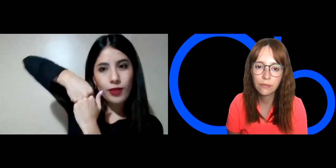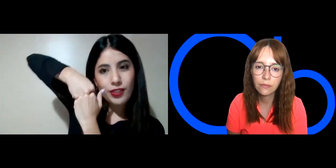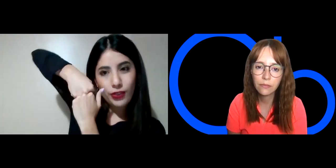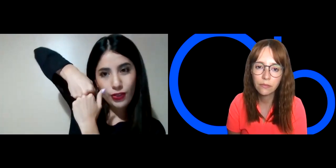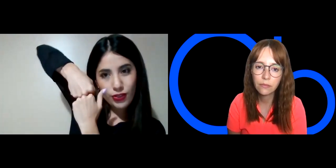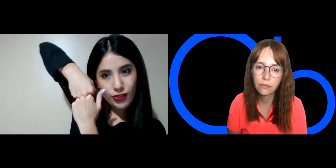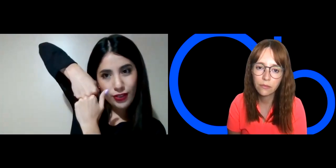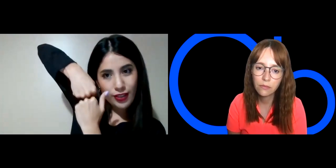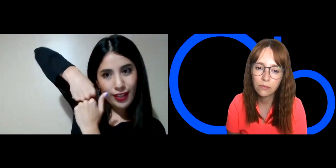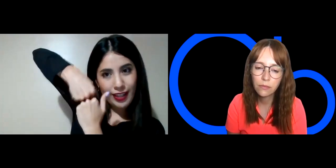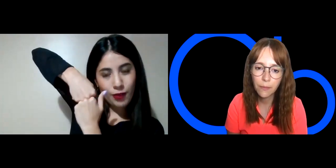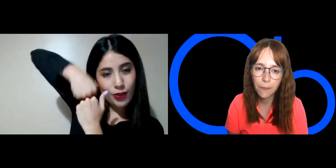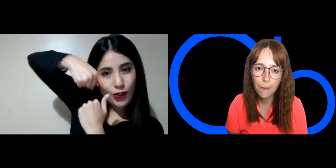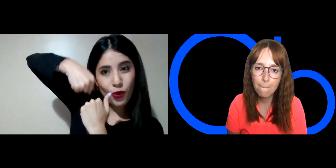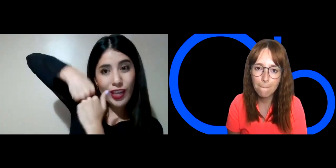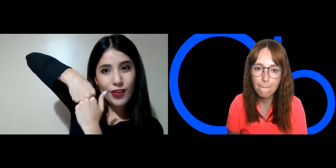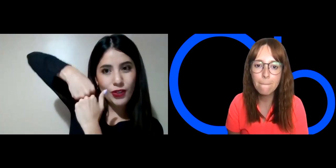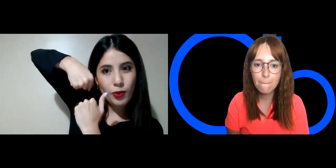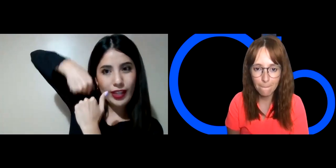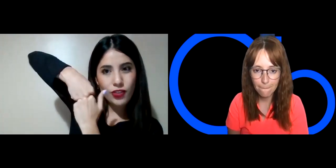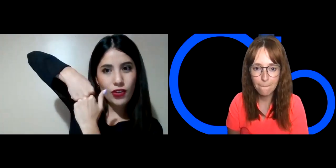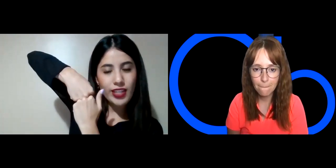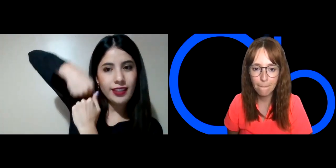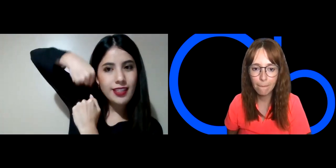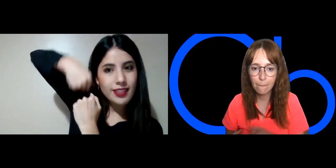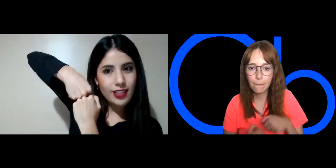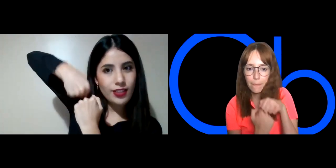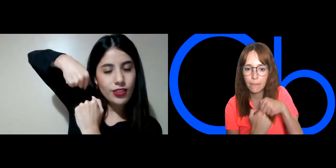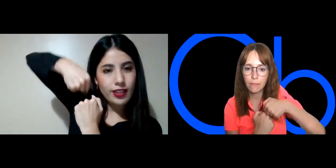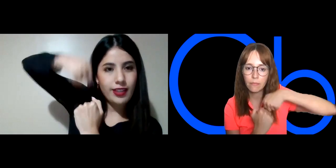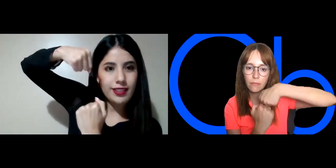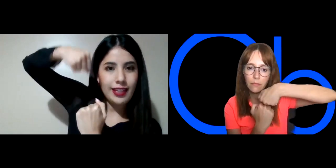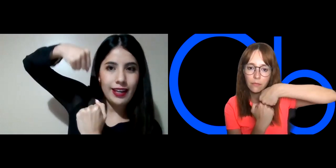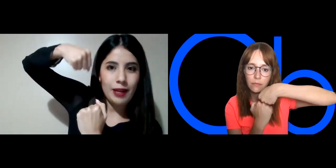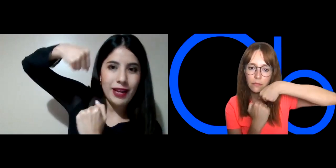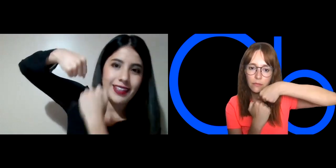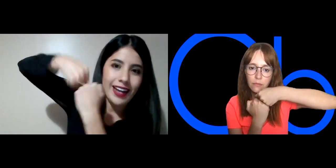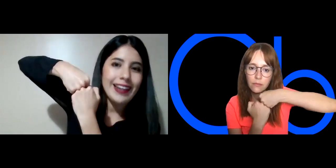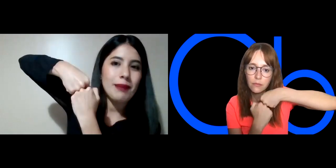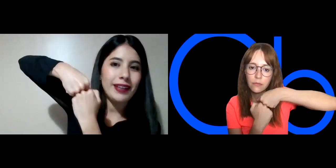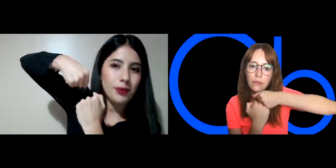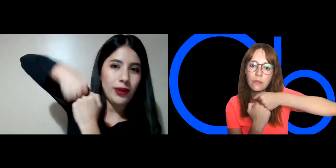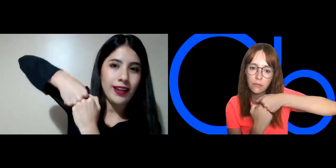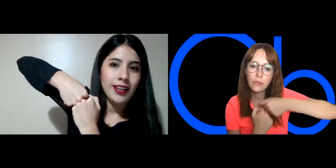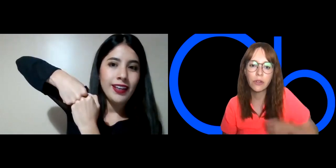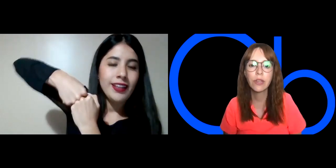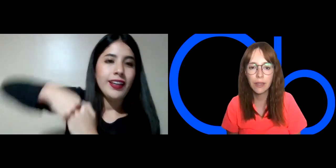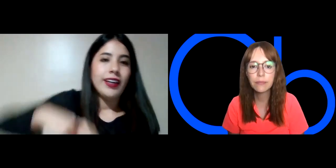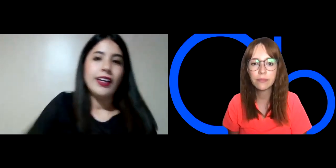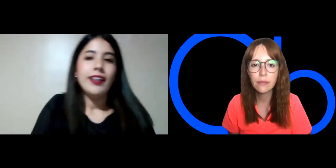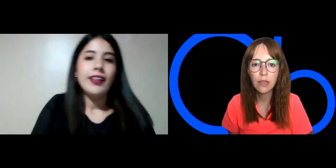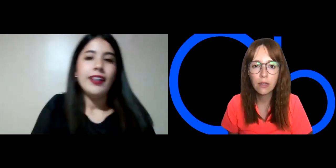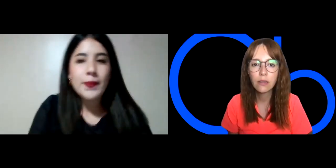utilizar nuestros nudillos, ¿no? Como que son los dientes y estos es el maxilar y la mandíbula.